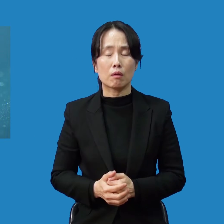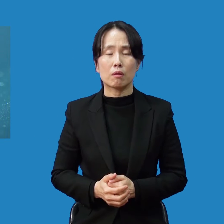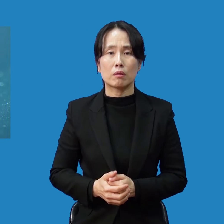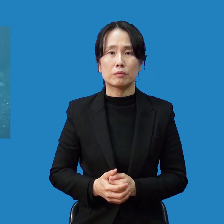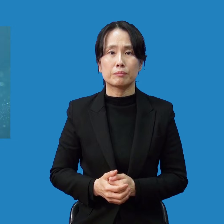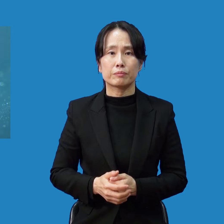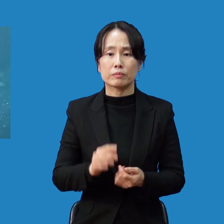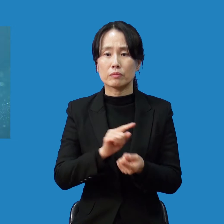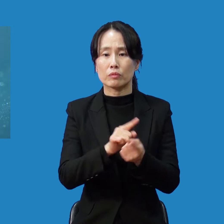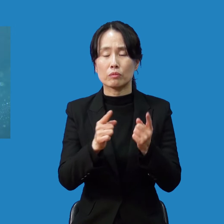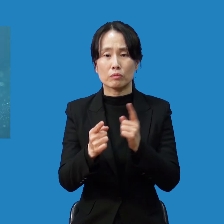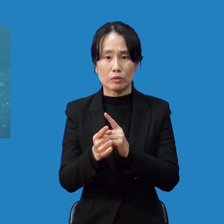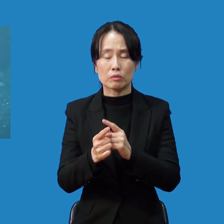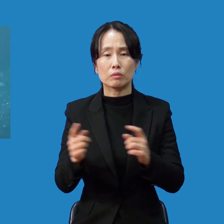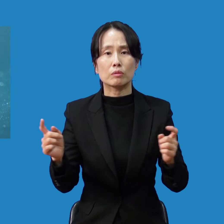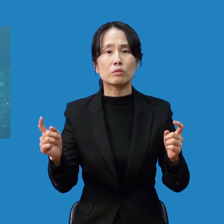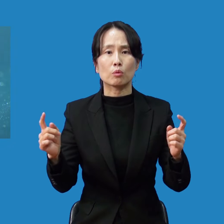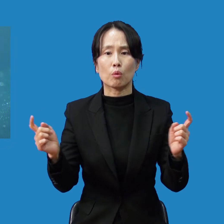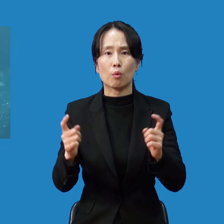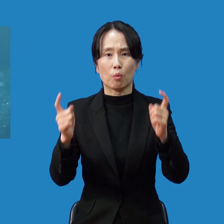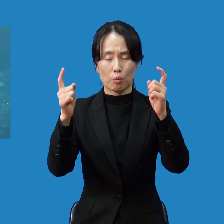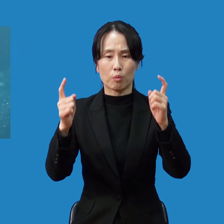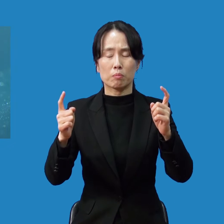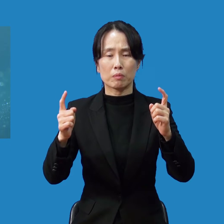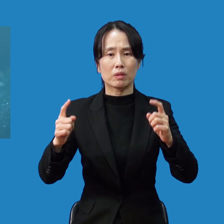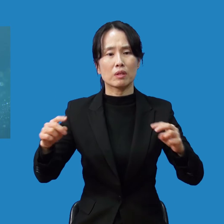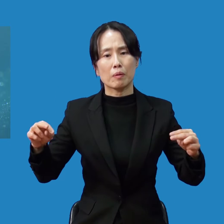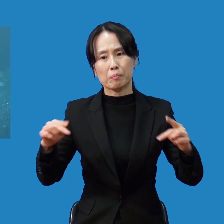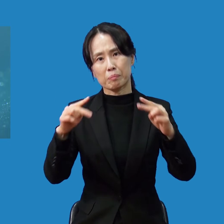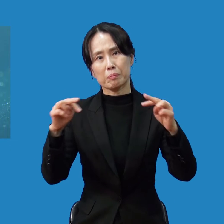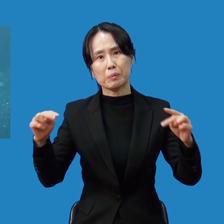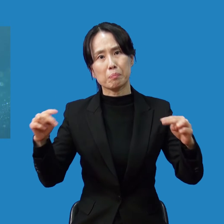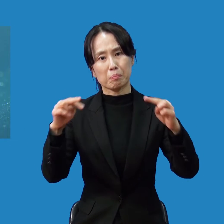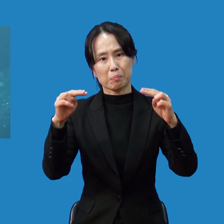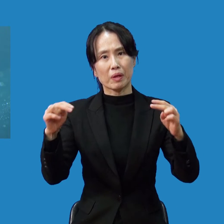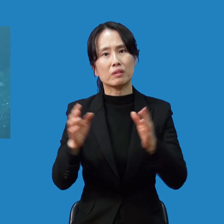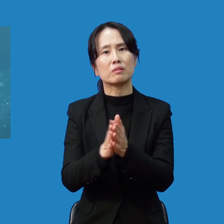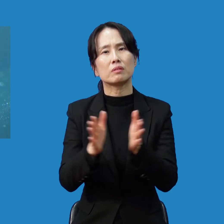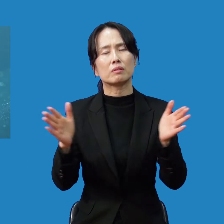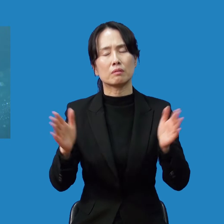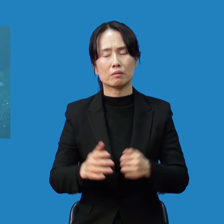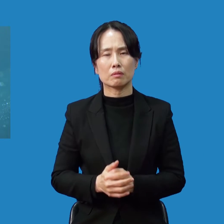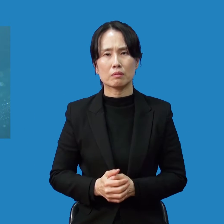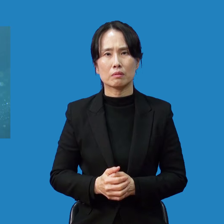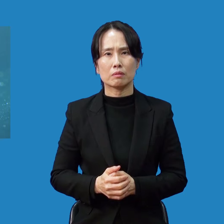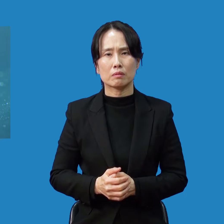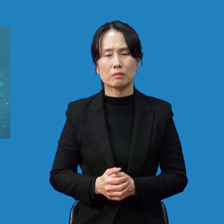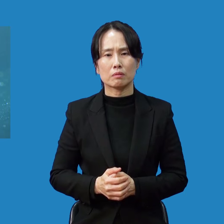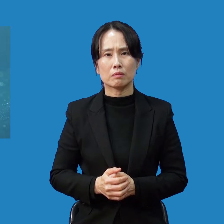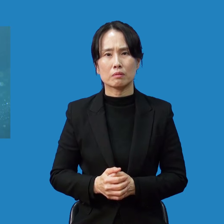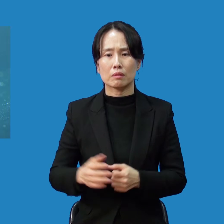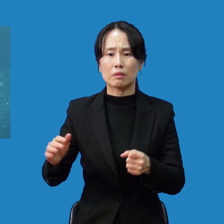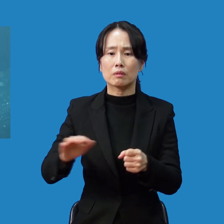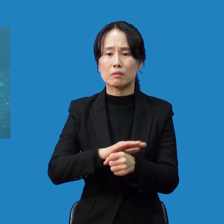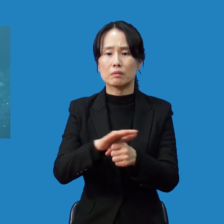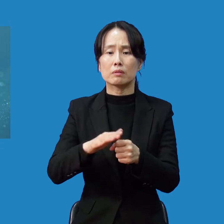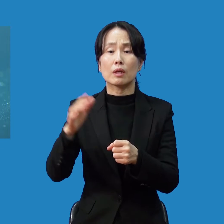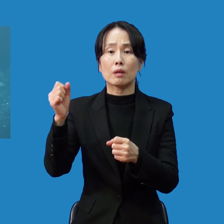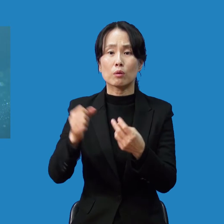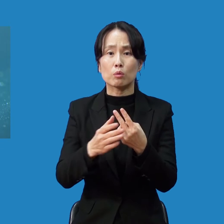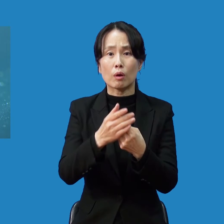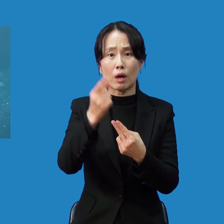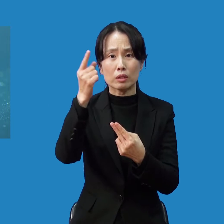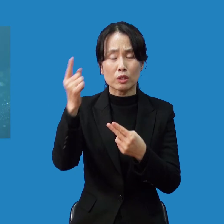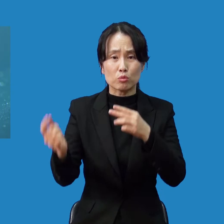그래서 서로를 비판하기 시작합니다. 그것은 사랑으로 하나 되어야 할